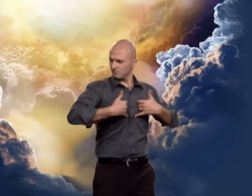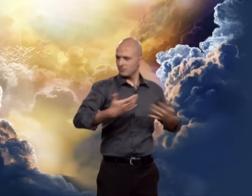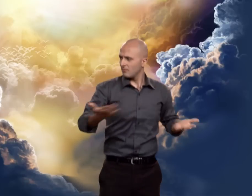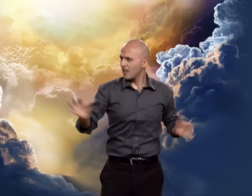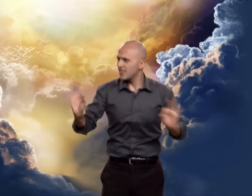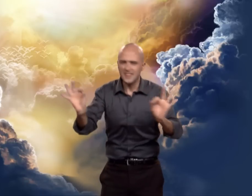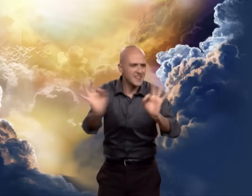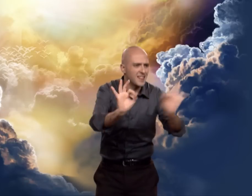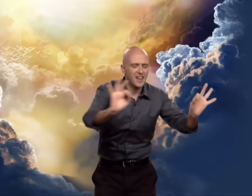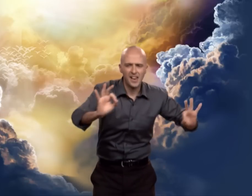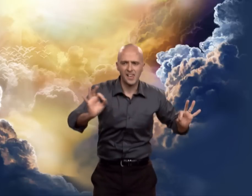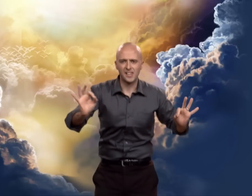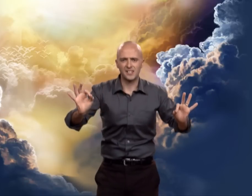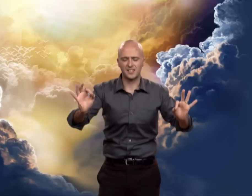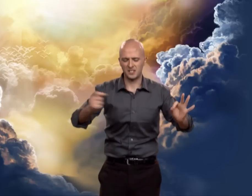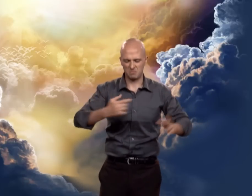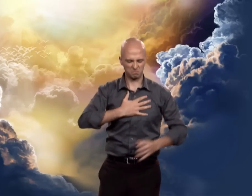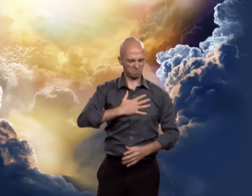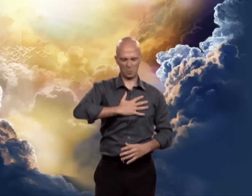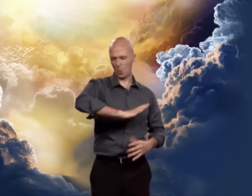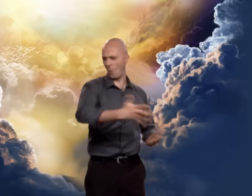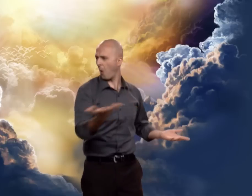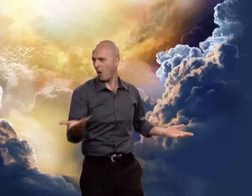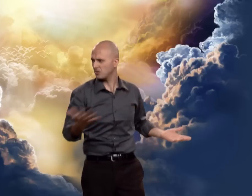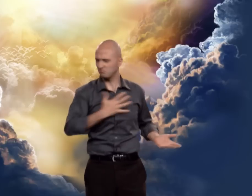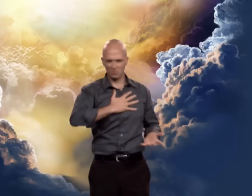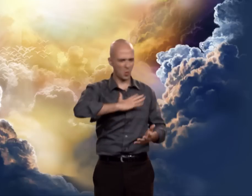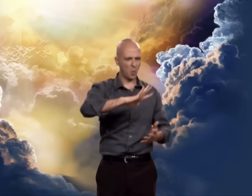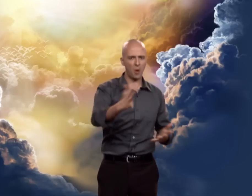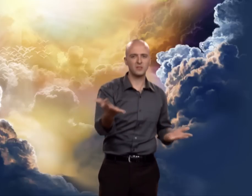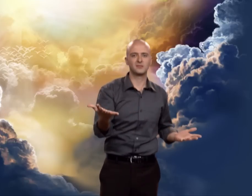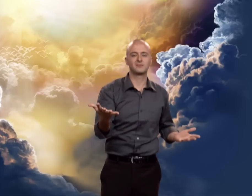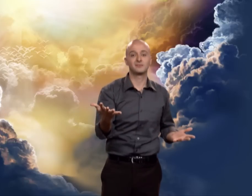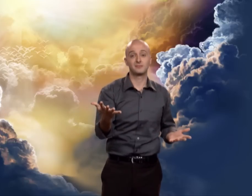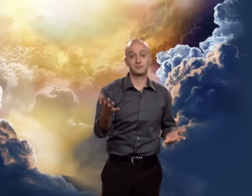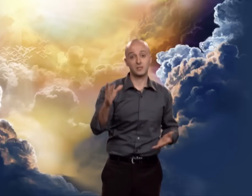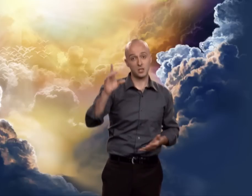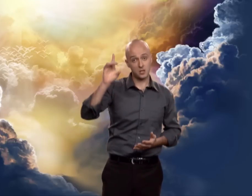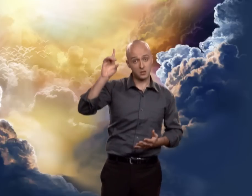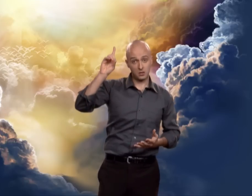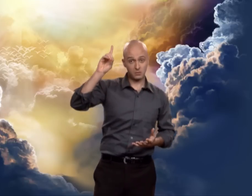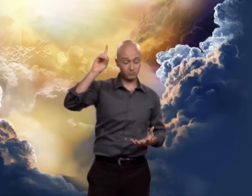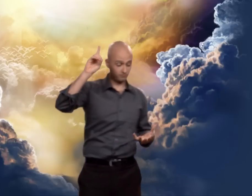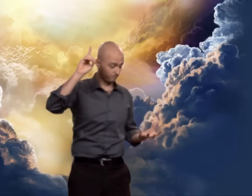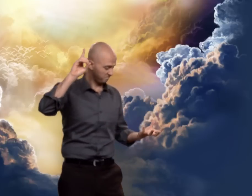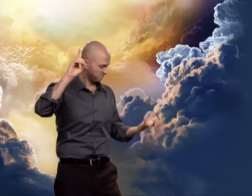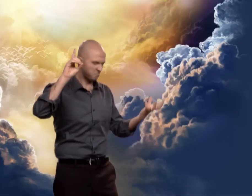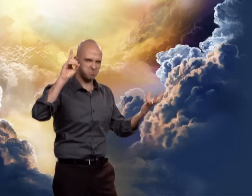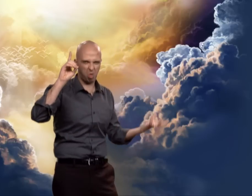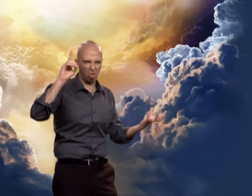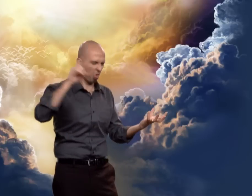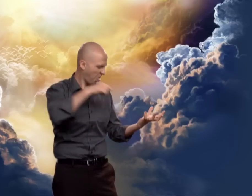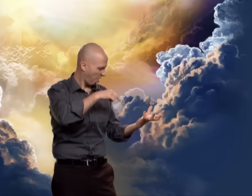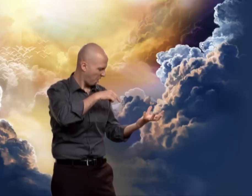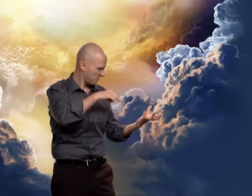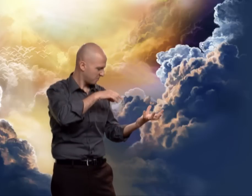os que dormiram em Cristo estão perdidos. Se durante 4.000 anos os justos, ao morrer, tivessem ido diretamente para o